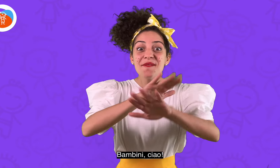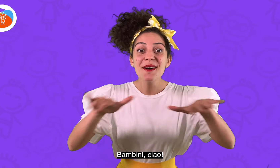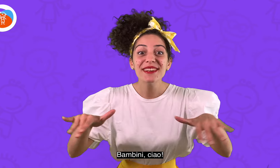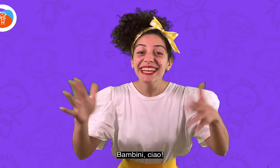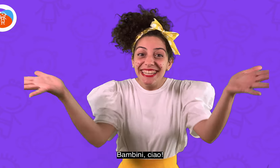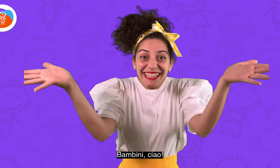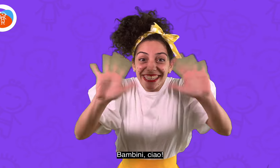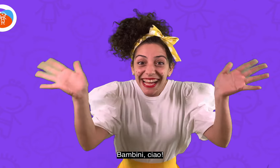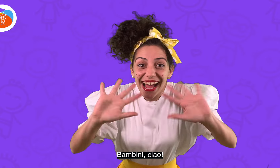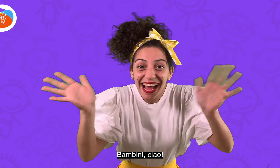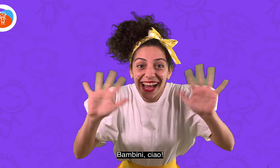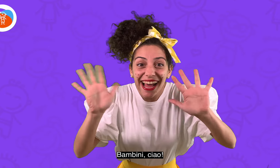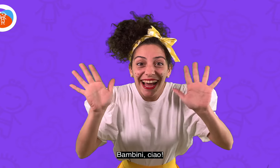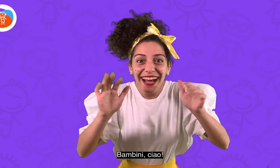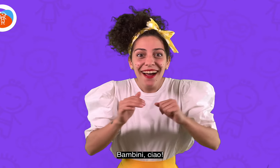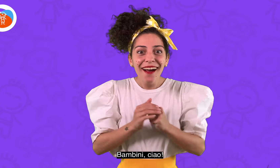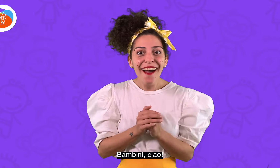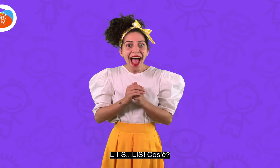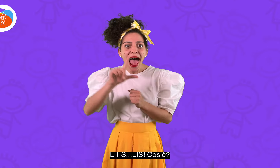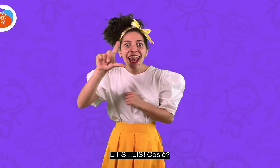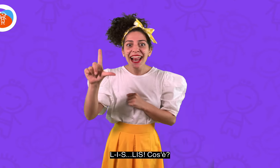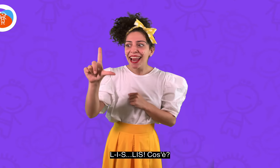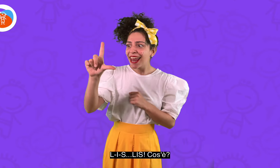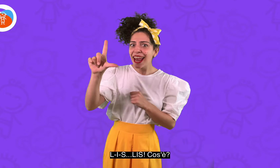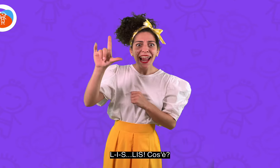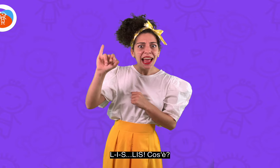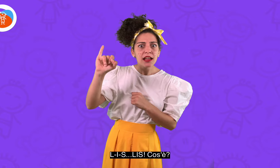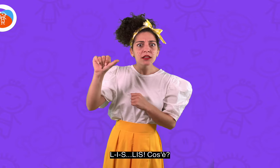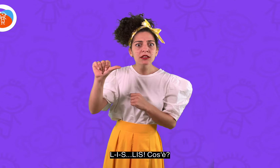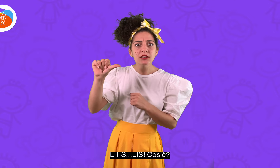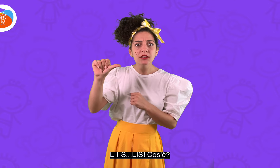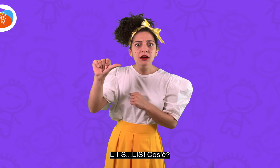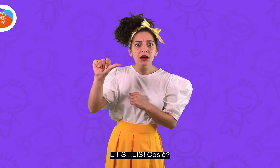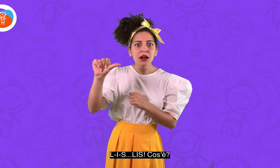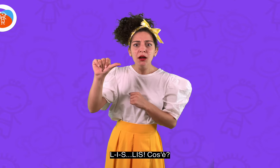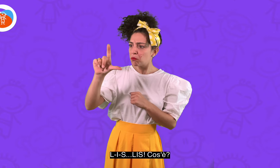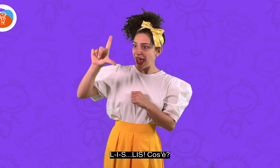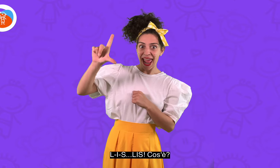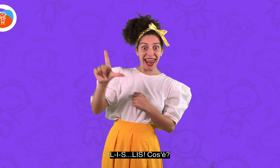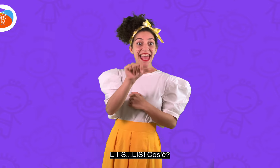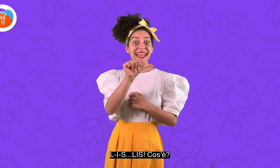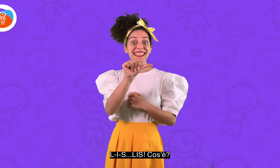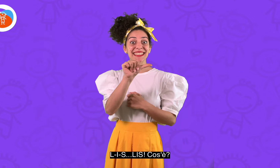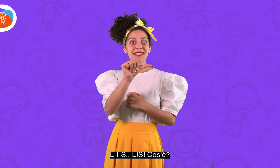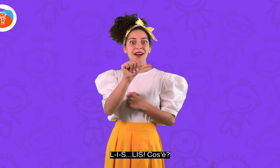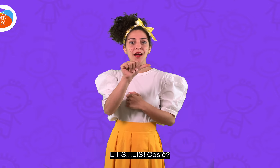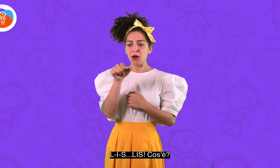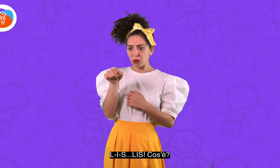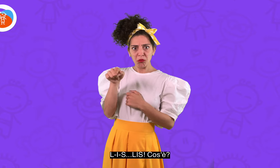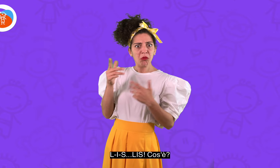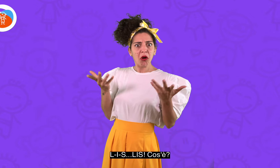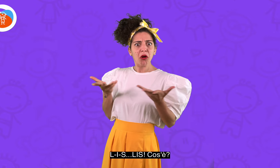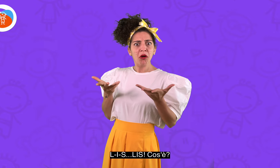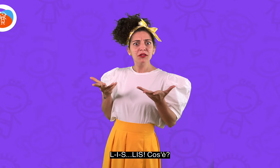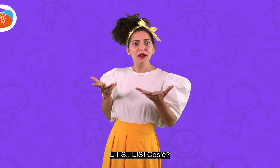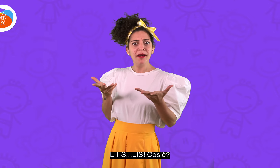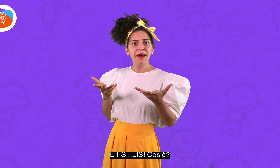Bambini, ciao! L-I-S Cos'è?